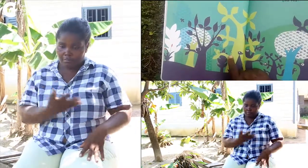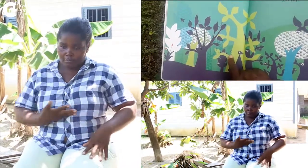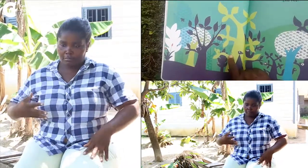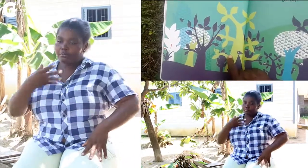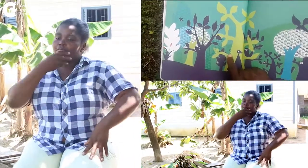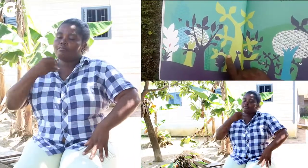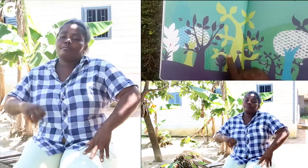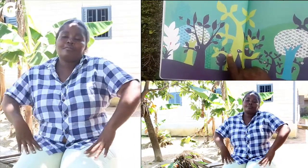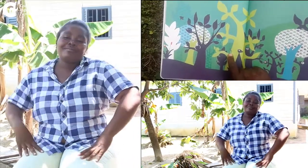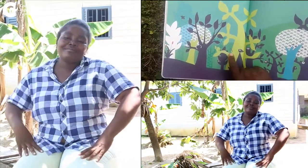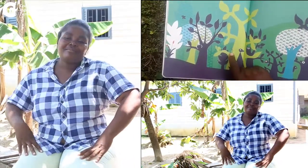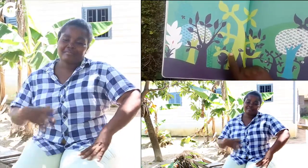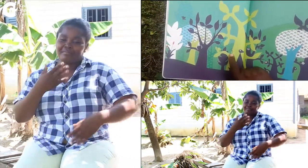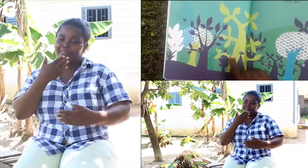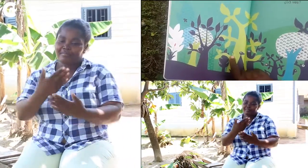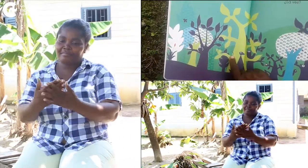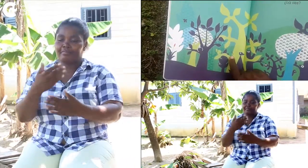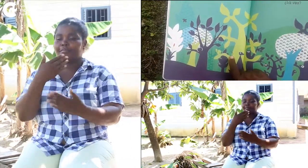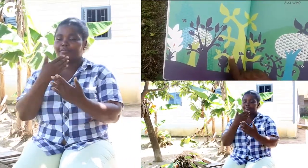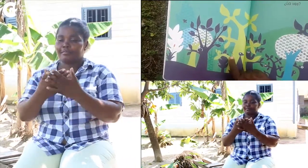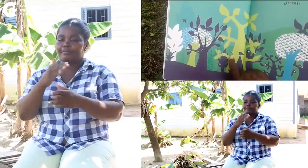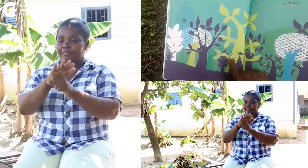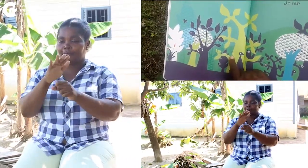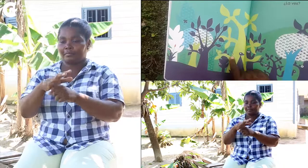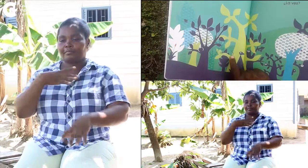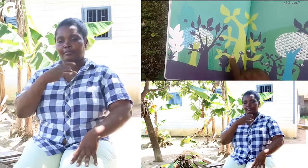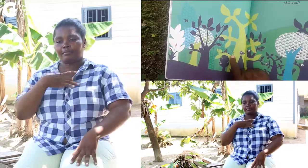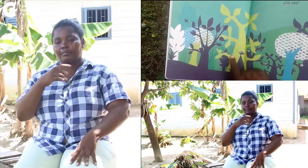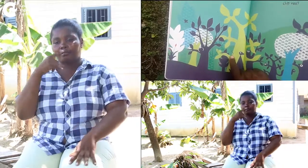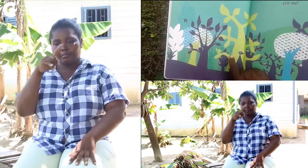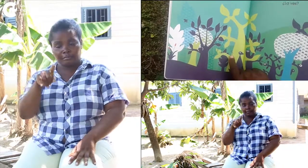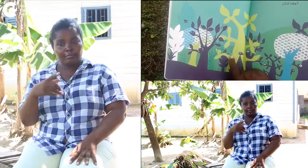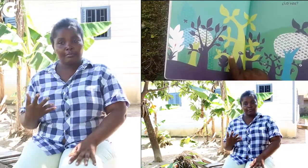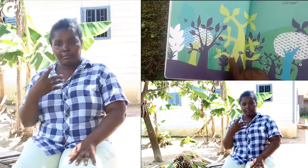y chicos? Muchas gracias. Espero les haya gustado, haya sido